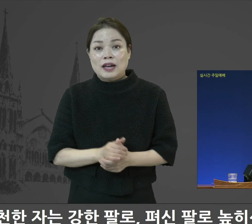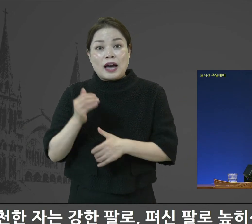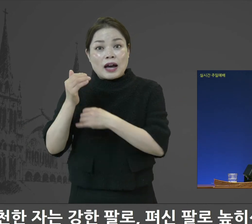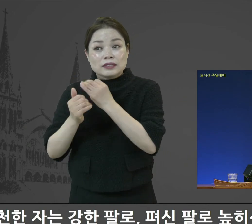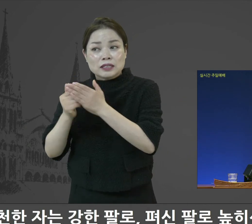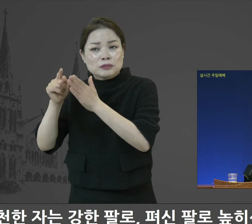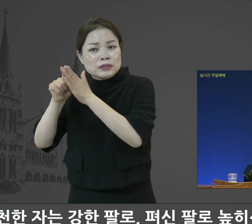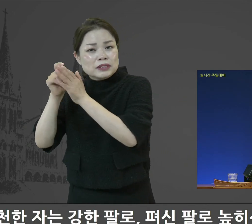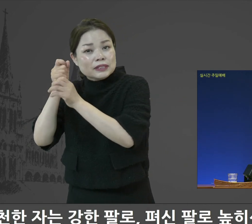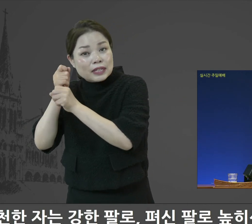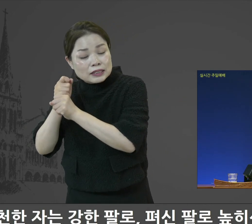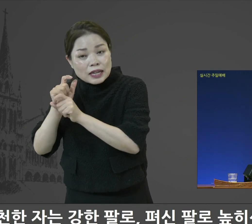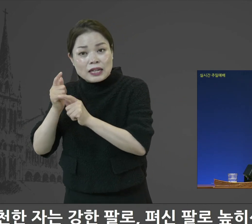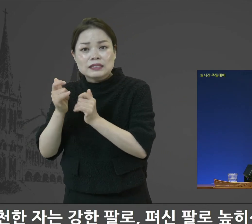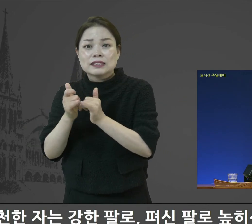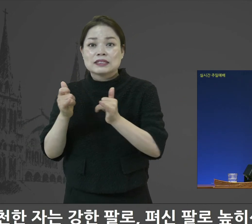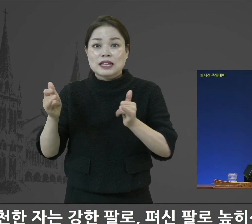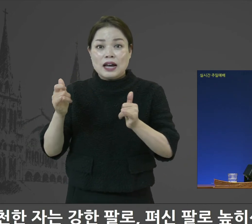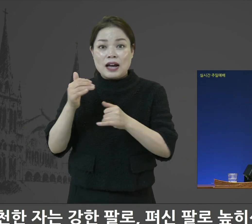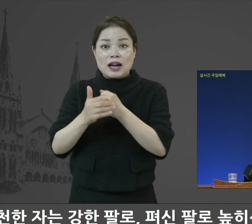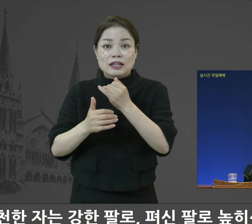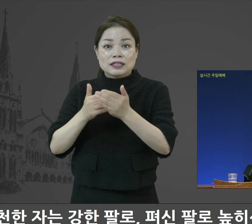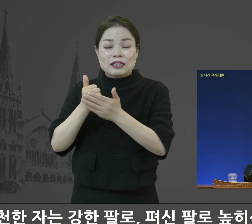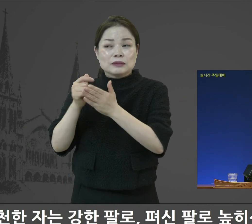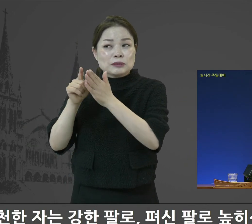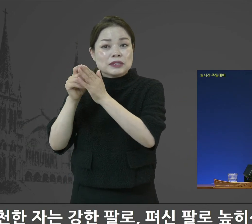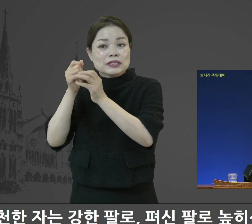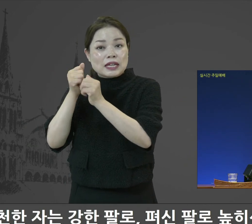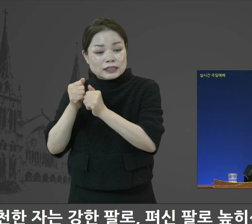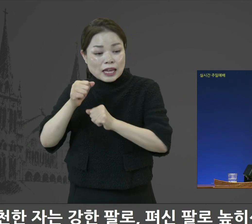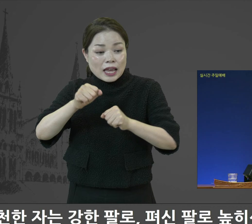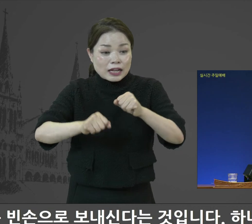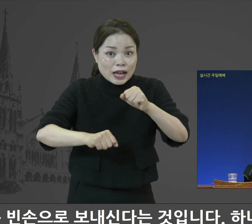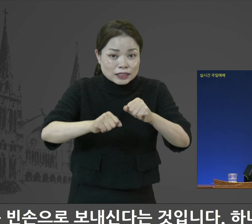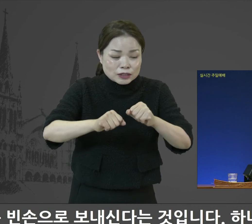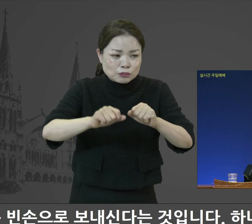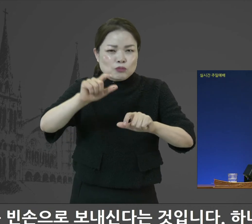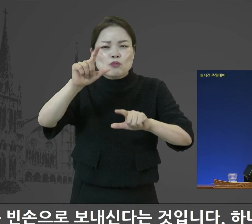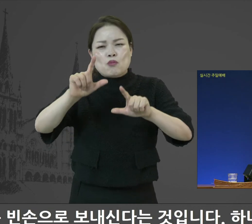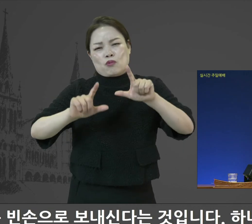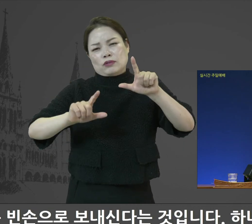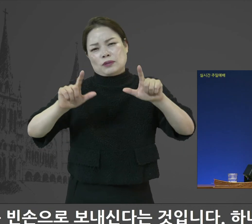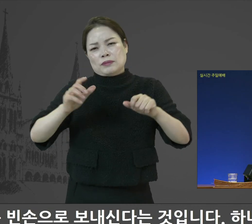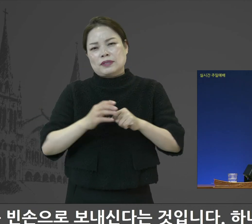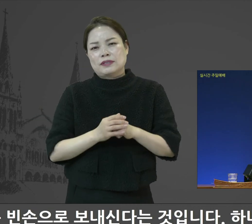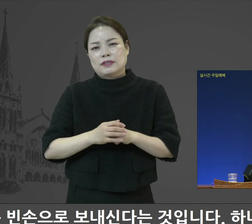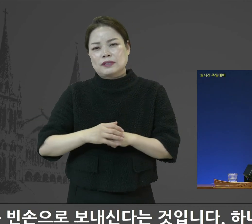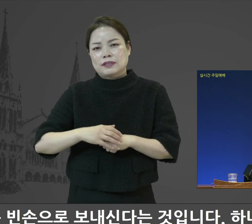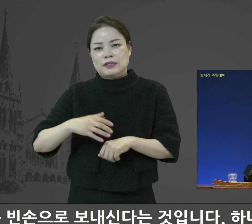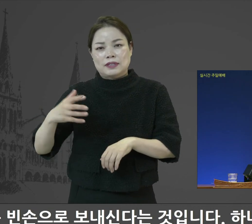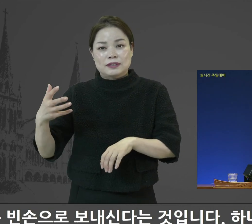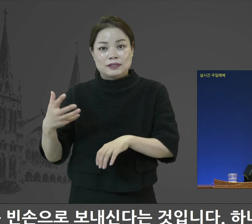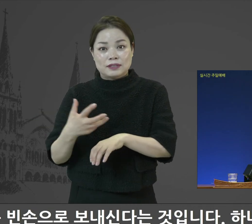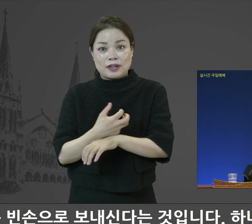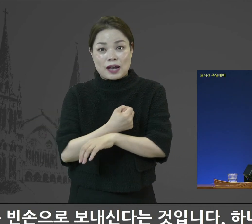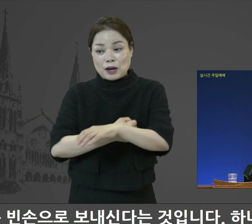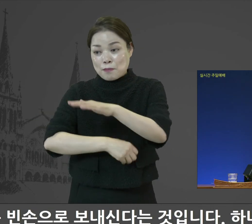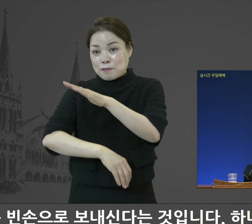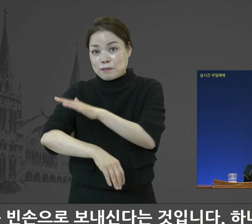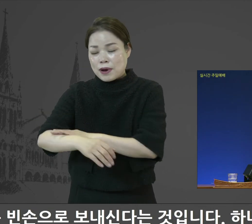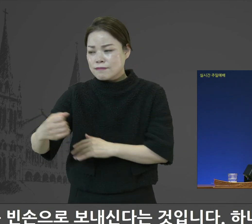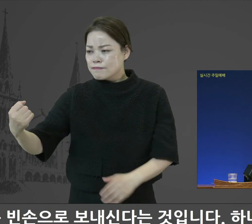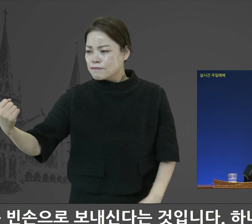하나님을 의지하지 않은 자, 하나님을 의지하는 자에게 하나님이 행하시는 그 모습을 강한 팔, 펴신